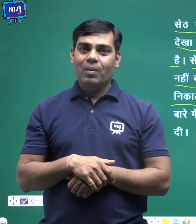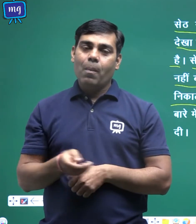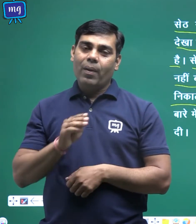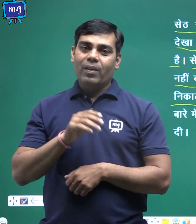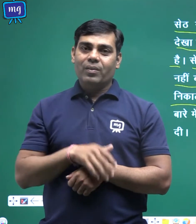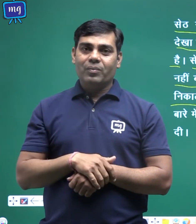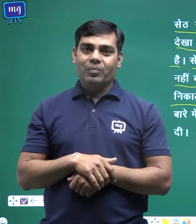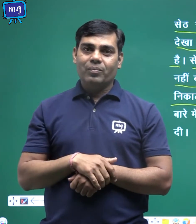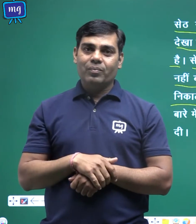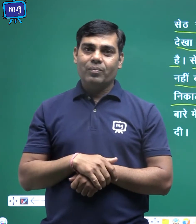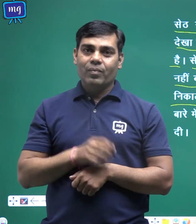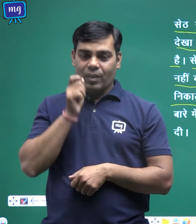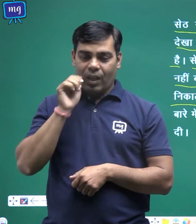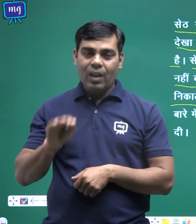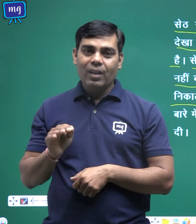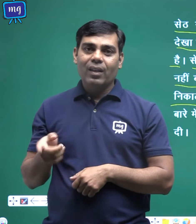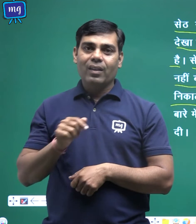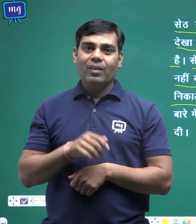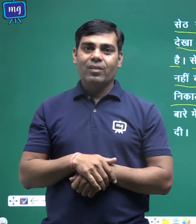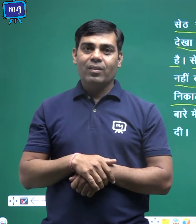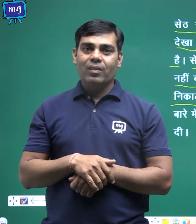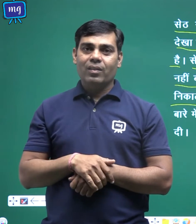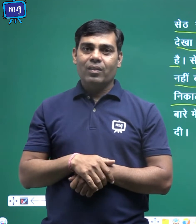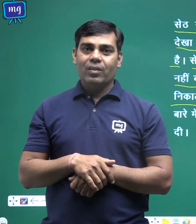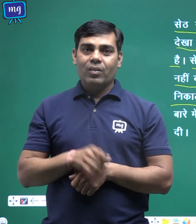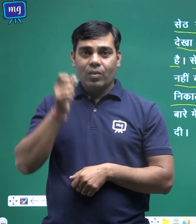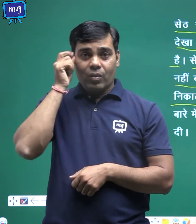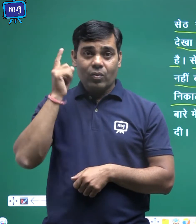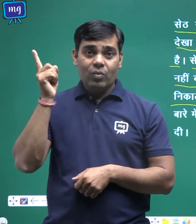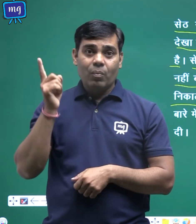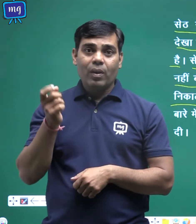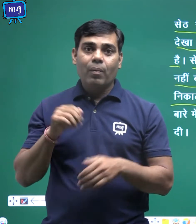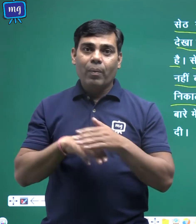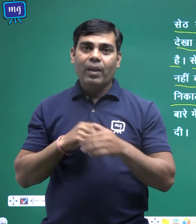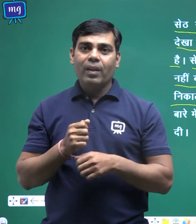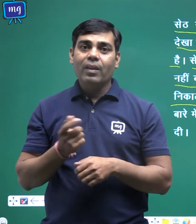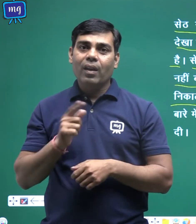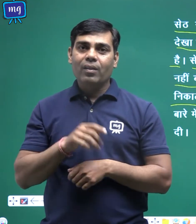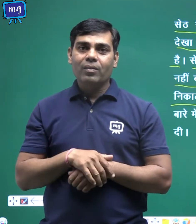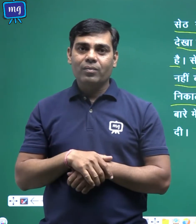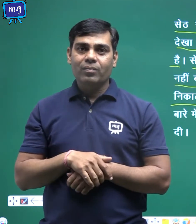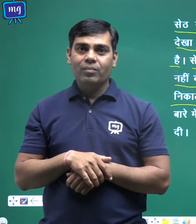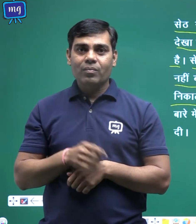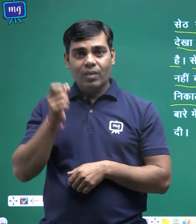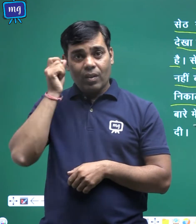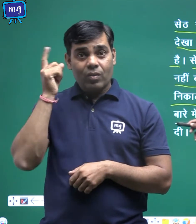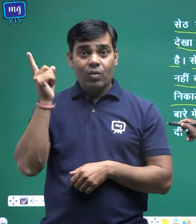पर लड़के ने स्वप्न में या स्वप्न